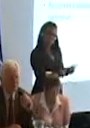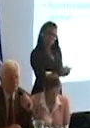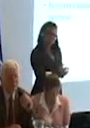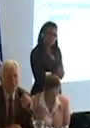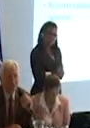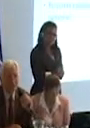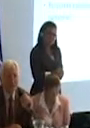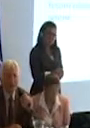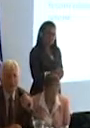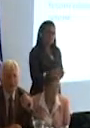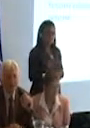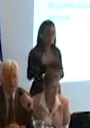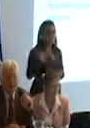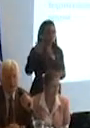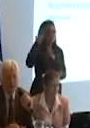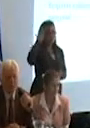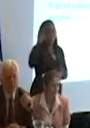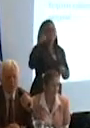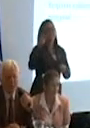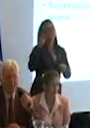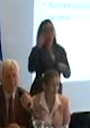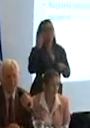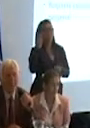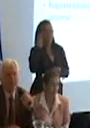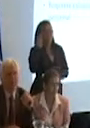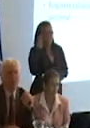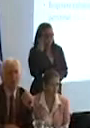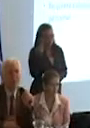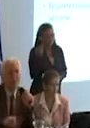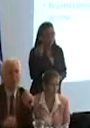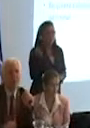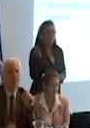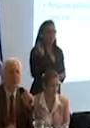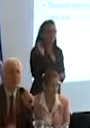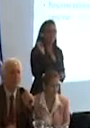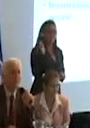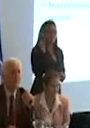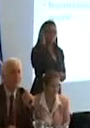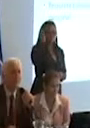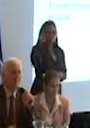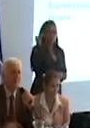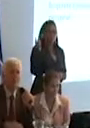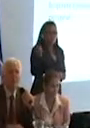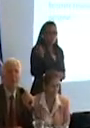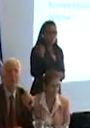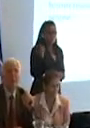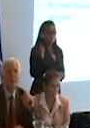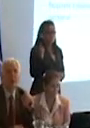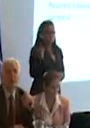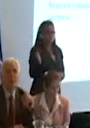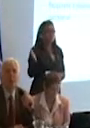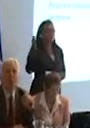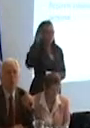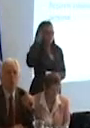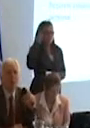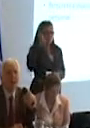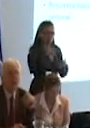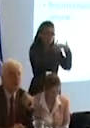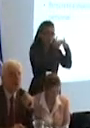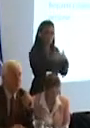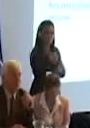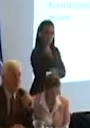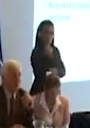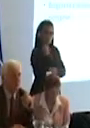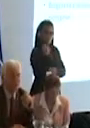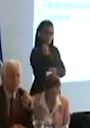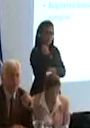Yo sé que hay un alumno con síndrome de Down, por ejemplo. Sé que hay alumnos con discapacidad